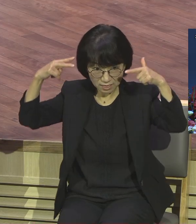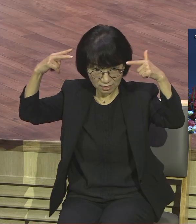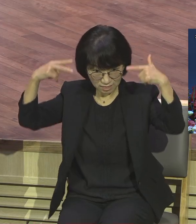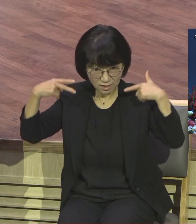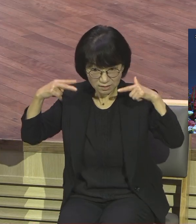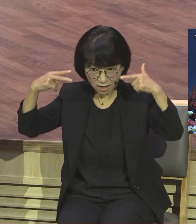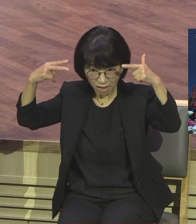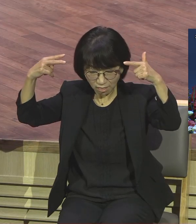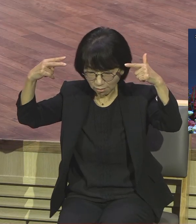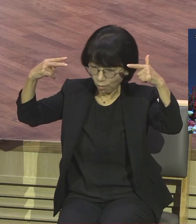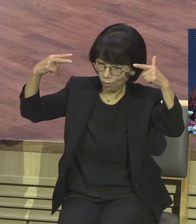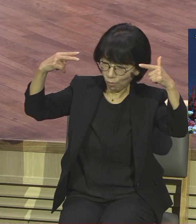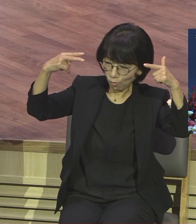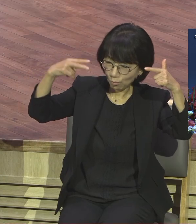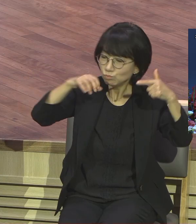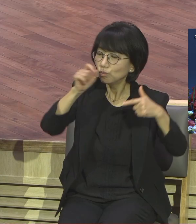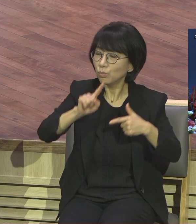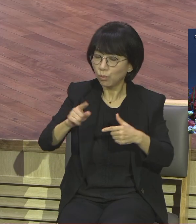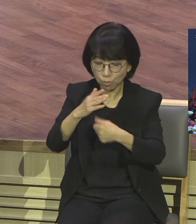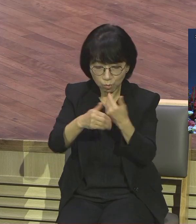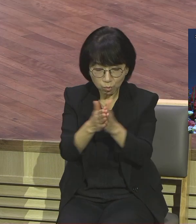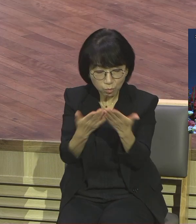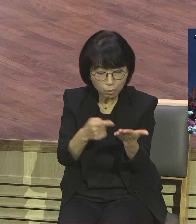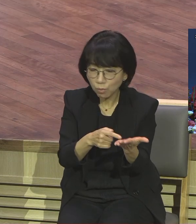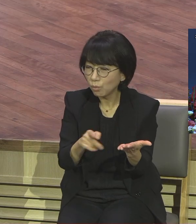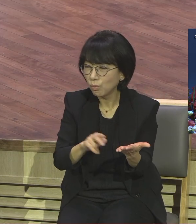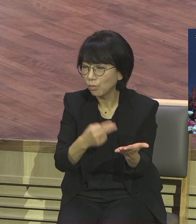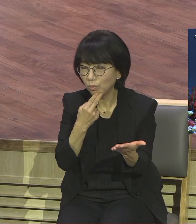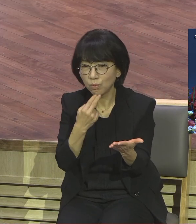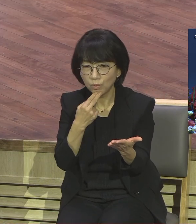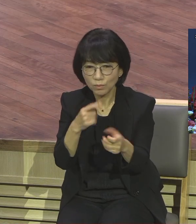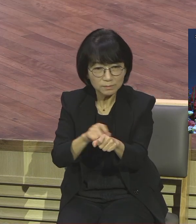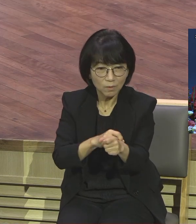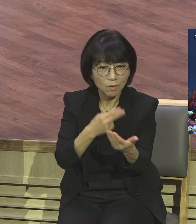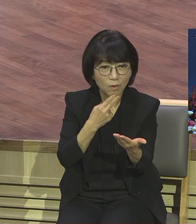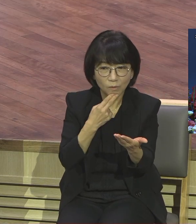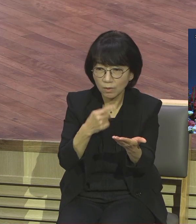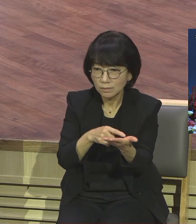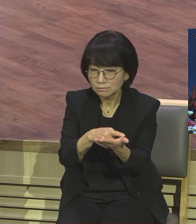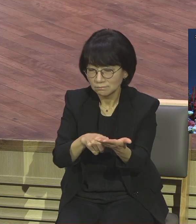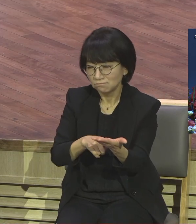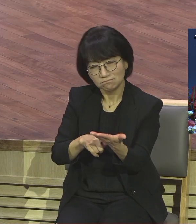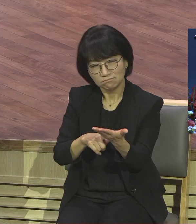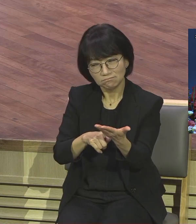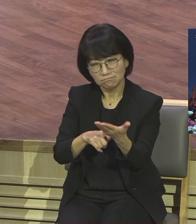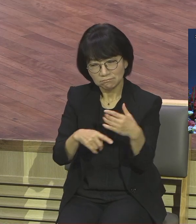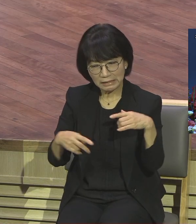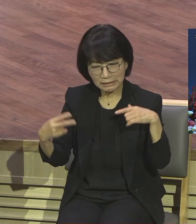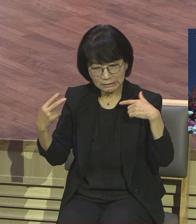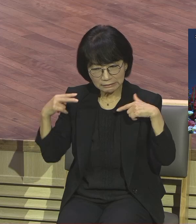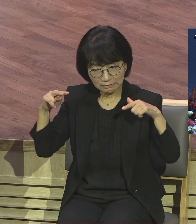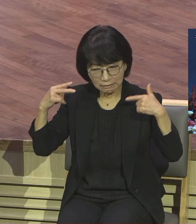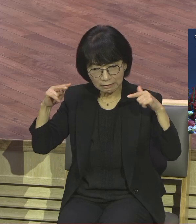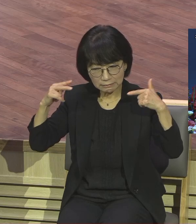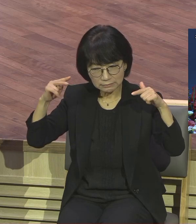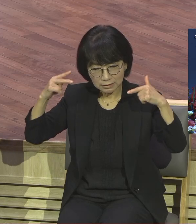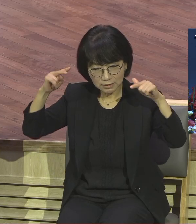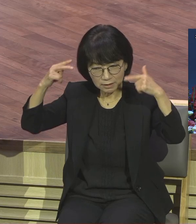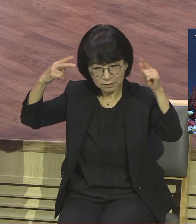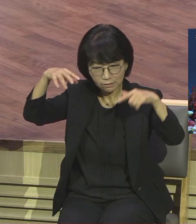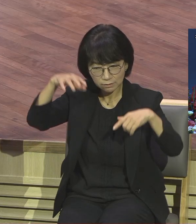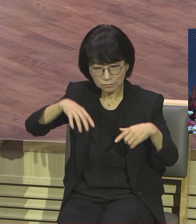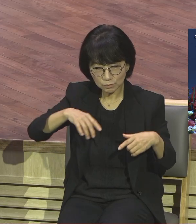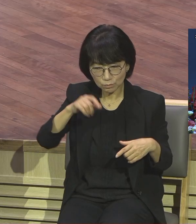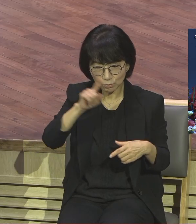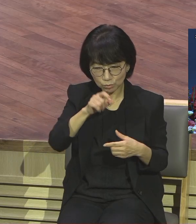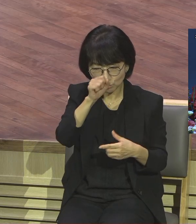뭐 관심도 없이요. 특별히 구약 성경에서 메시아와 관련해서 한 번도 언급된 적이 없어요. 나사렛이라는